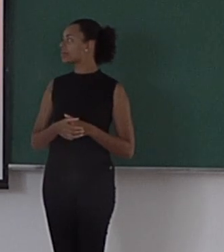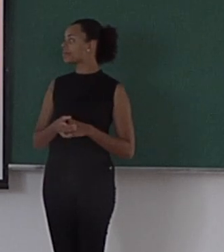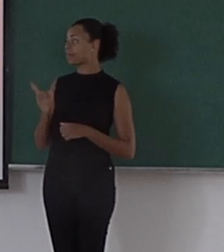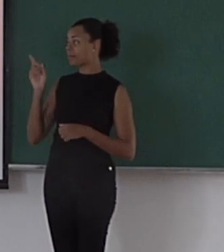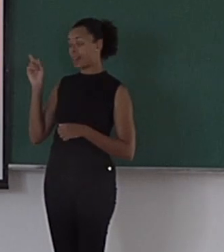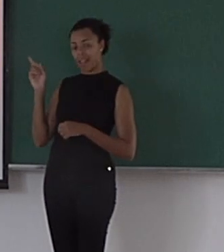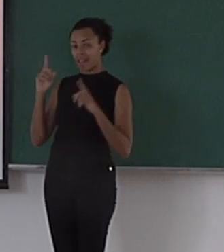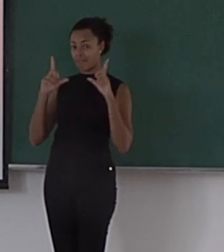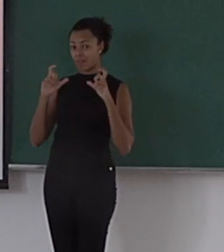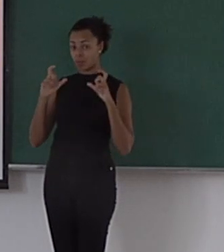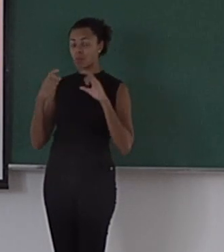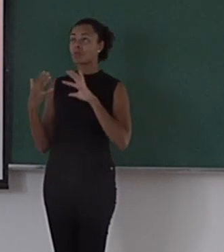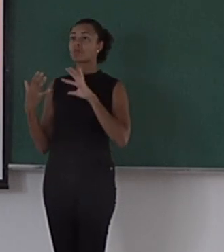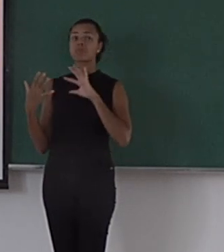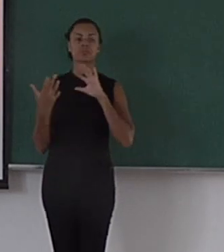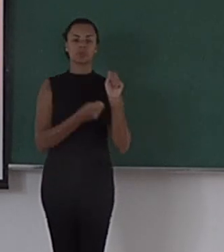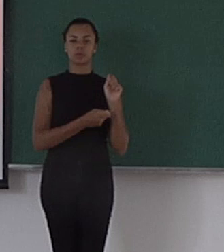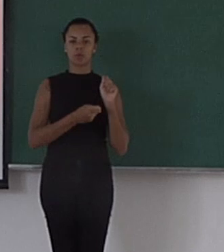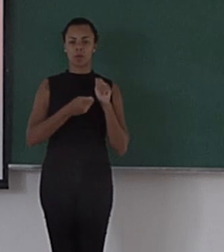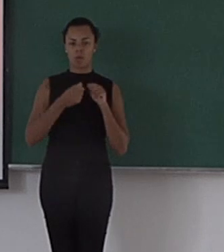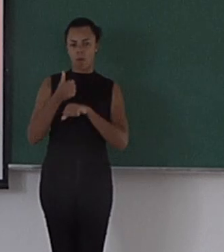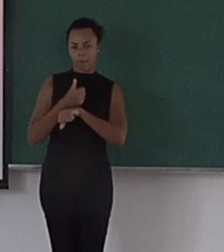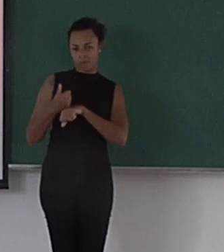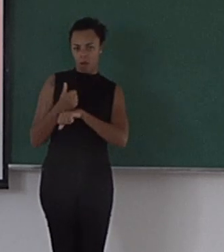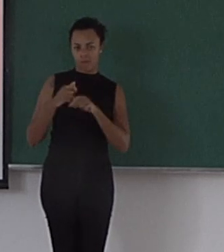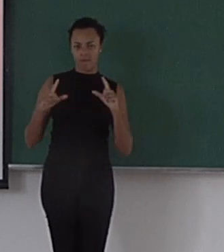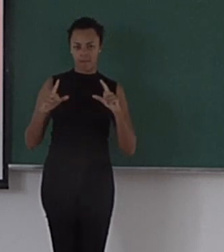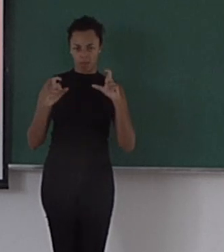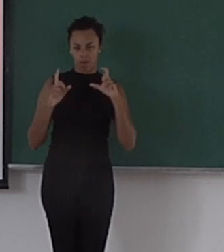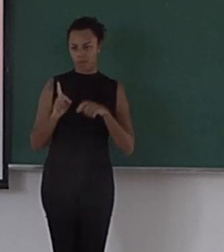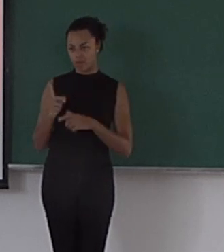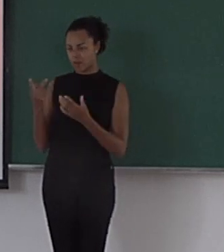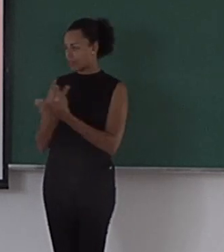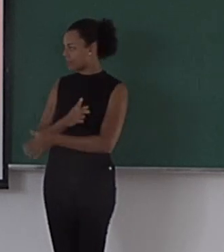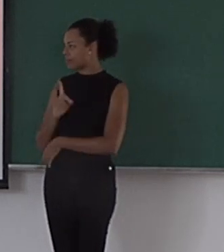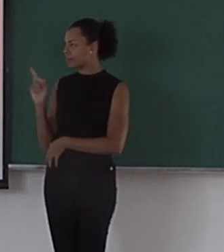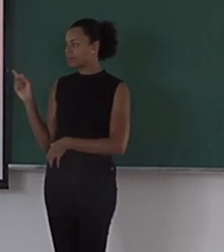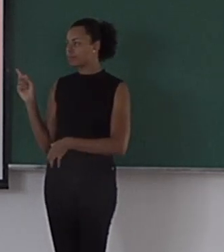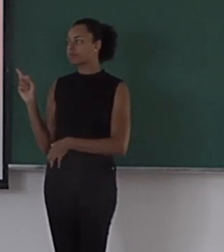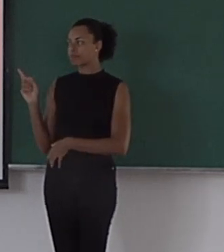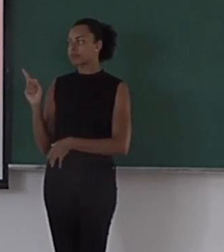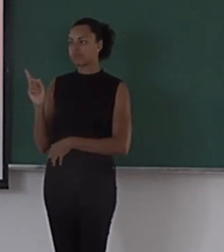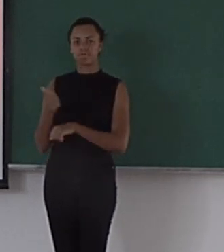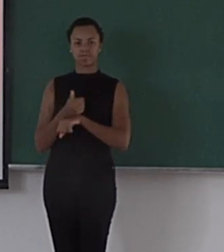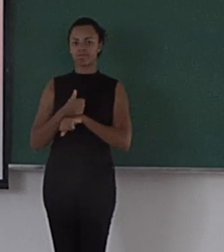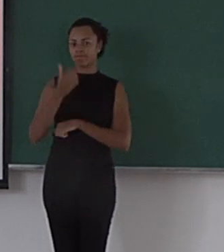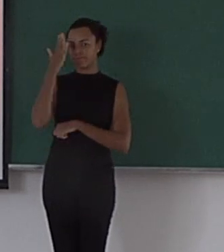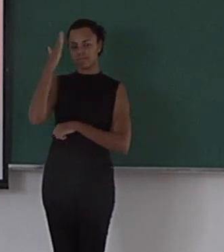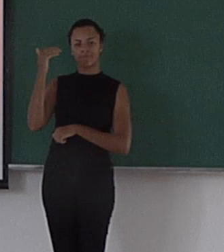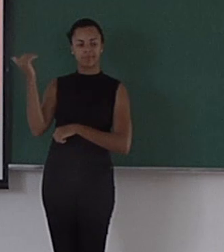Essa foto, gente, ganhou o mundo, né? O cara que fotografou esse episódio virou um fotógrafo famoso,